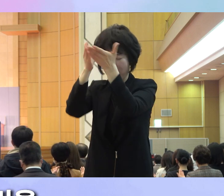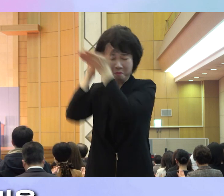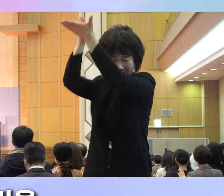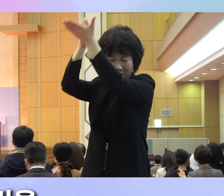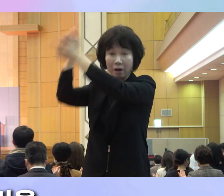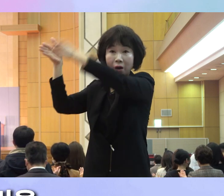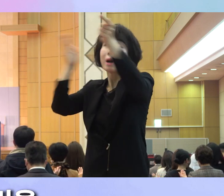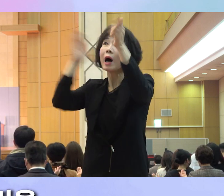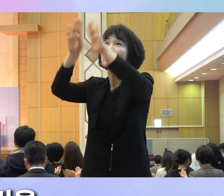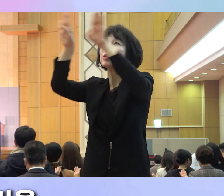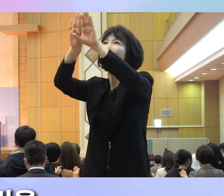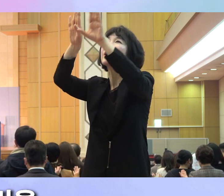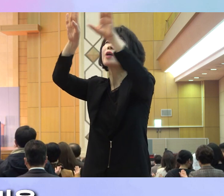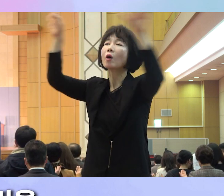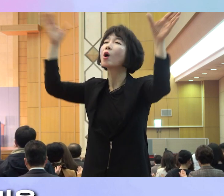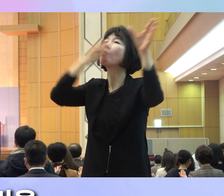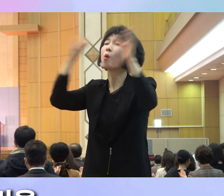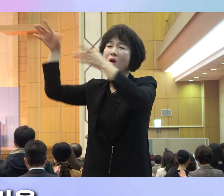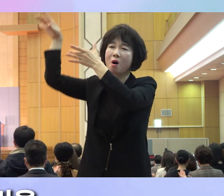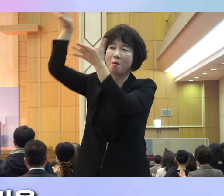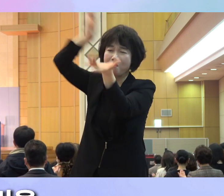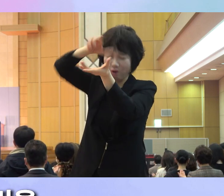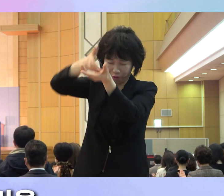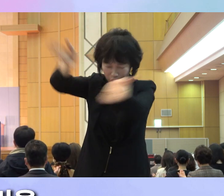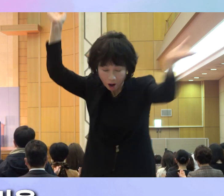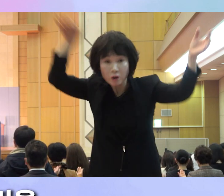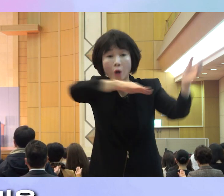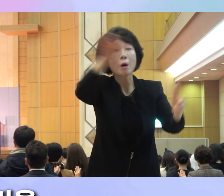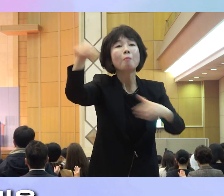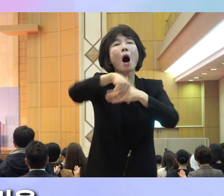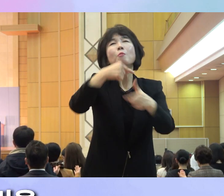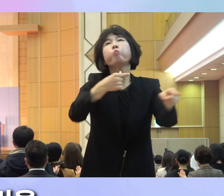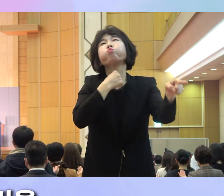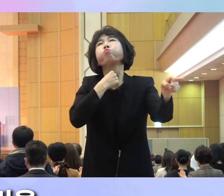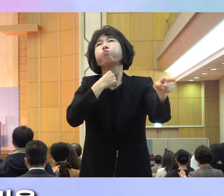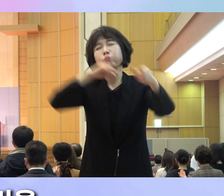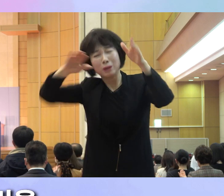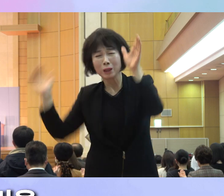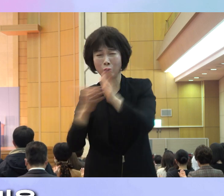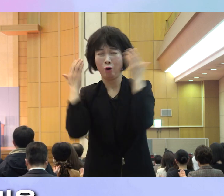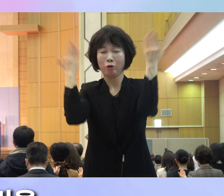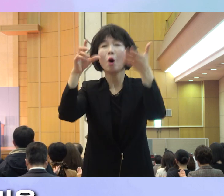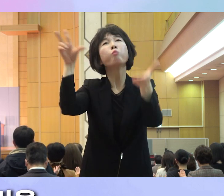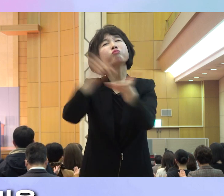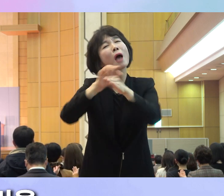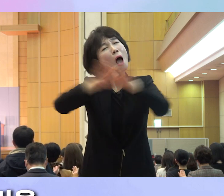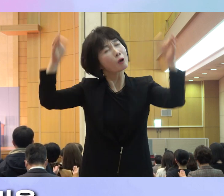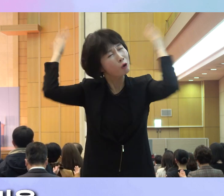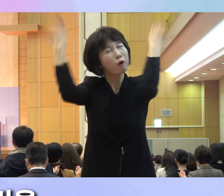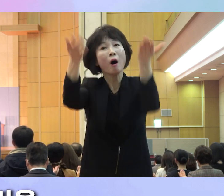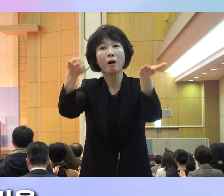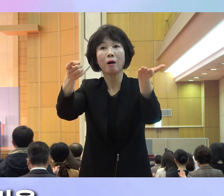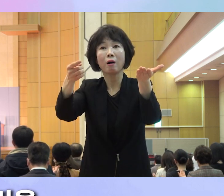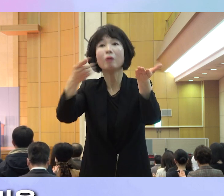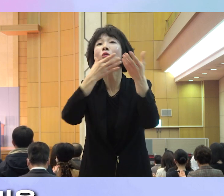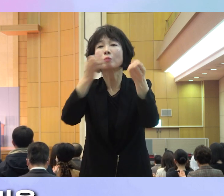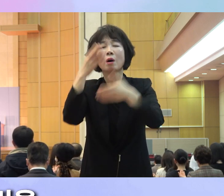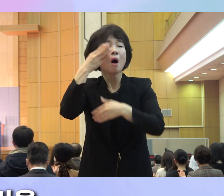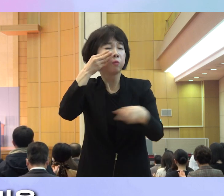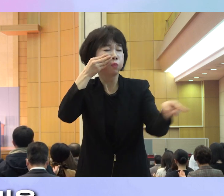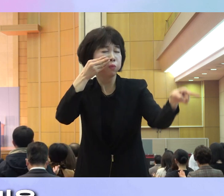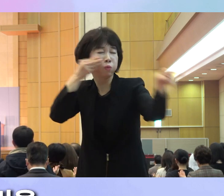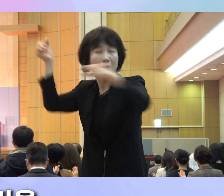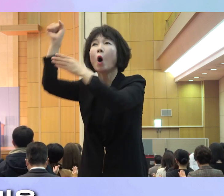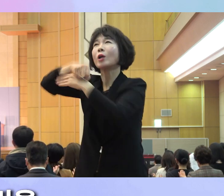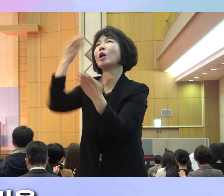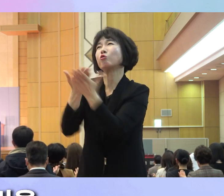때 하늘문이 열려지게 하시고 저들의 소원이 이루어지게 하시고 문제가 해결되게 하시고